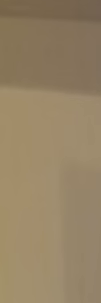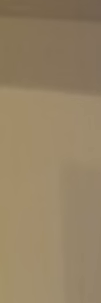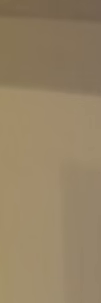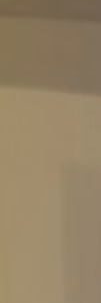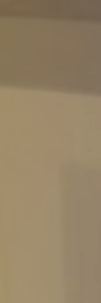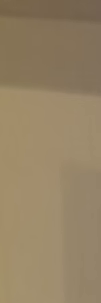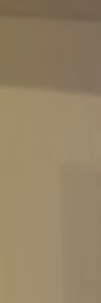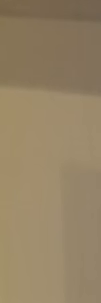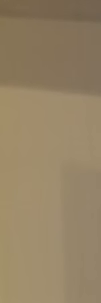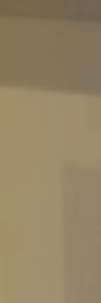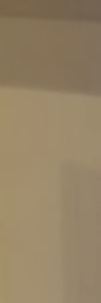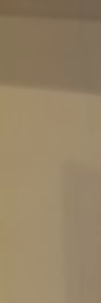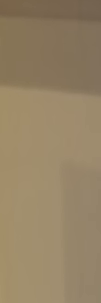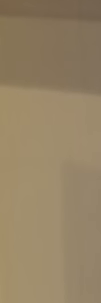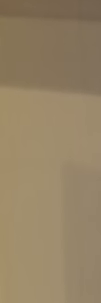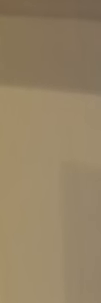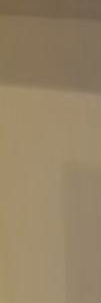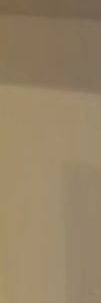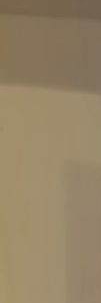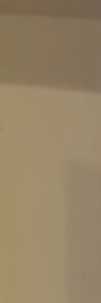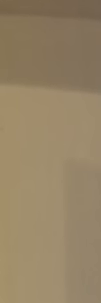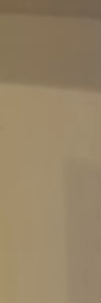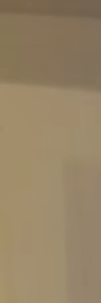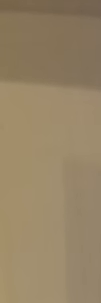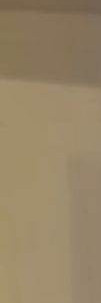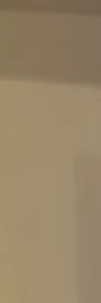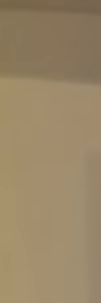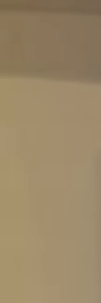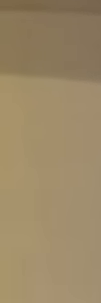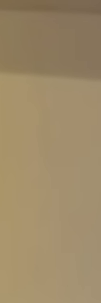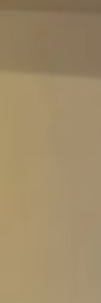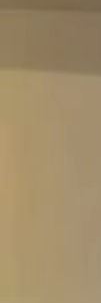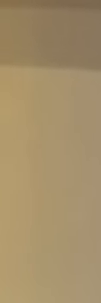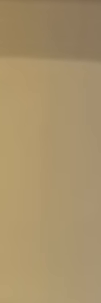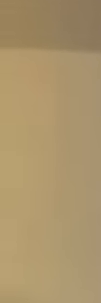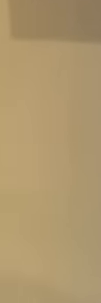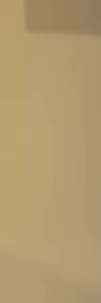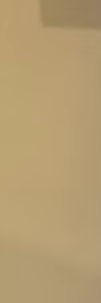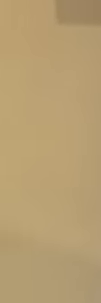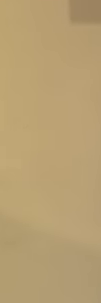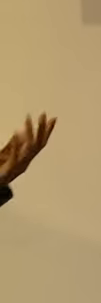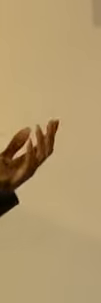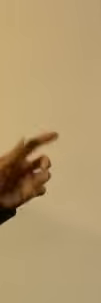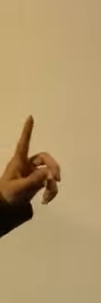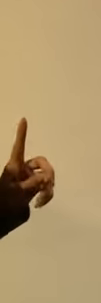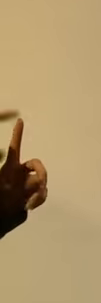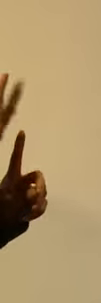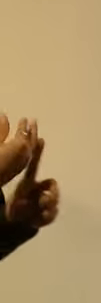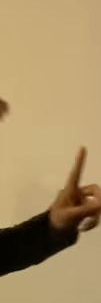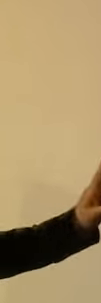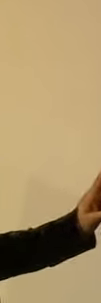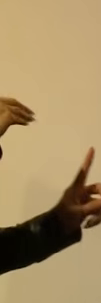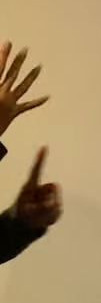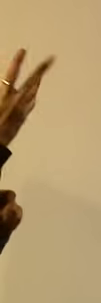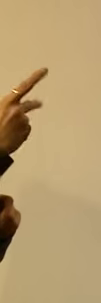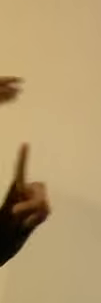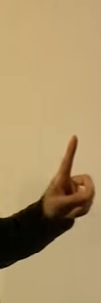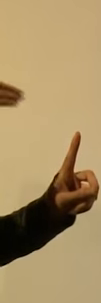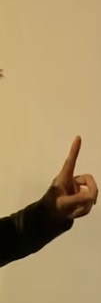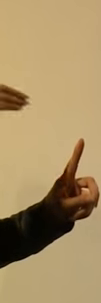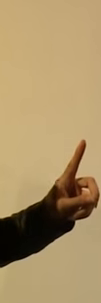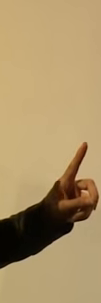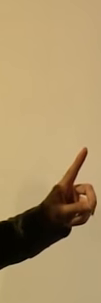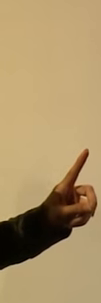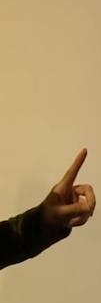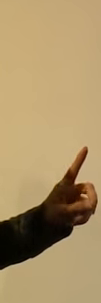qué educa uno cuando está educando en artes en general? Decía al comienzo un poco así en el nivel de lo que tú decías de la emancipación. Yo